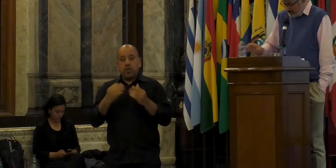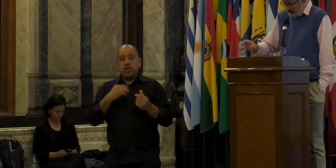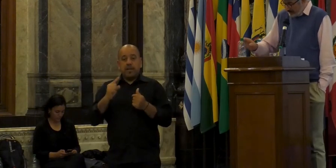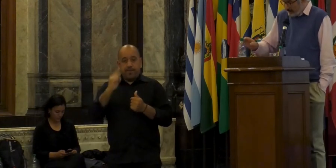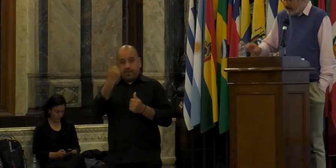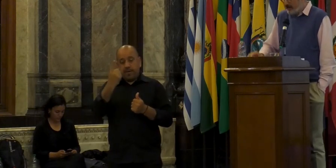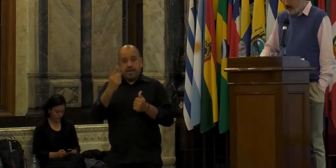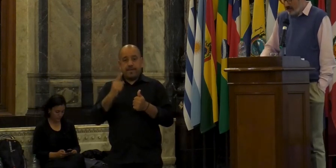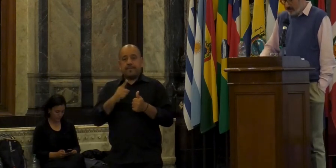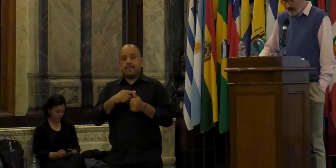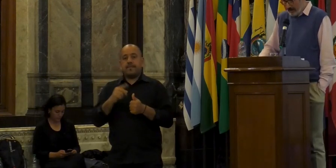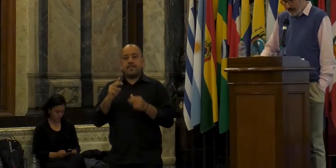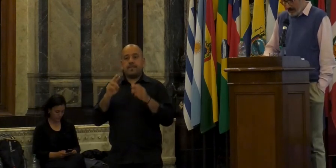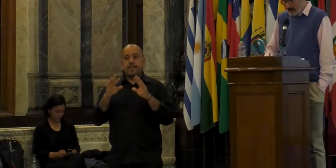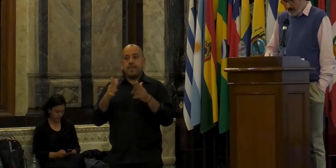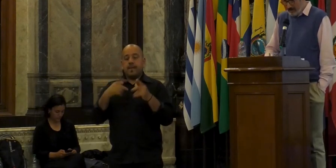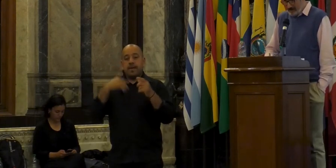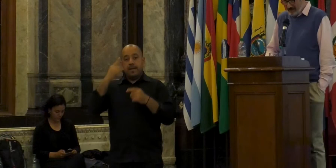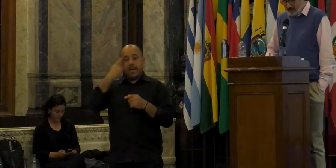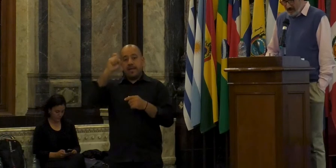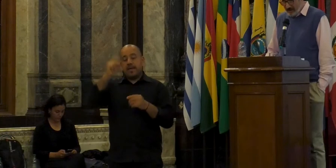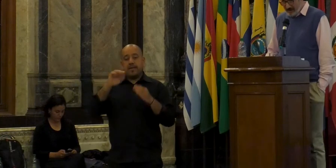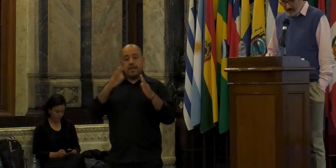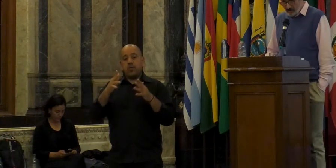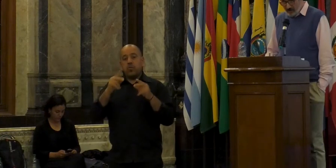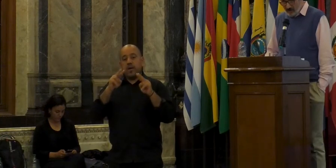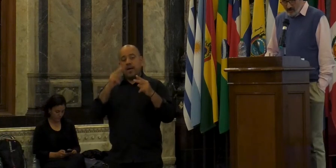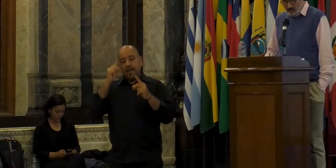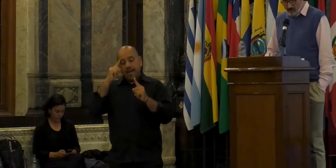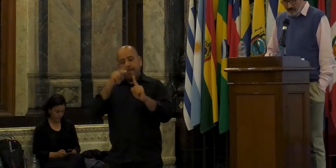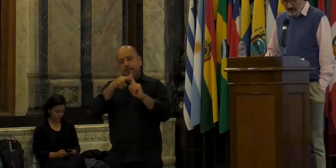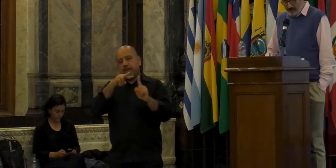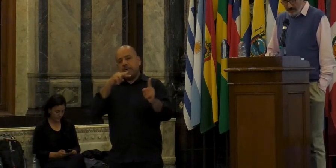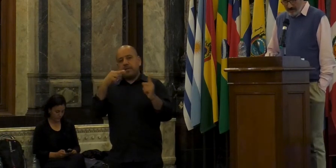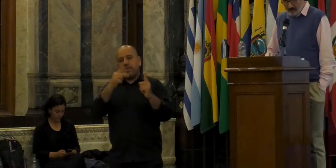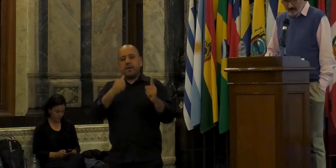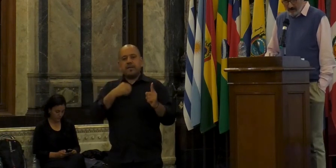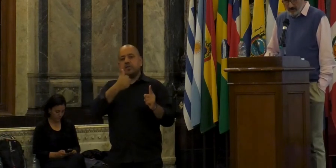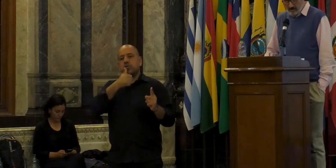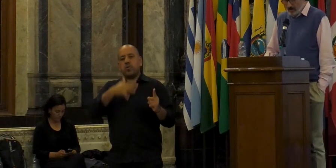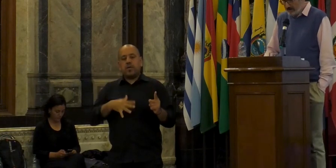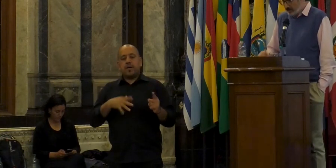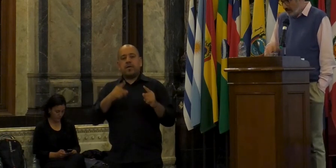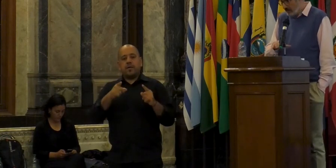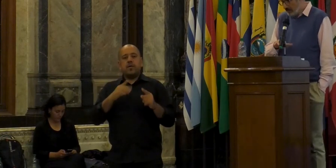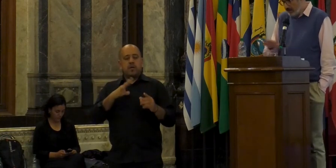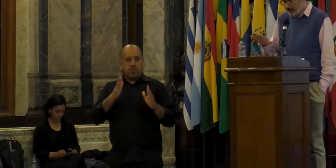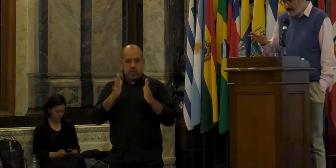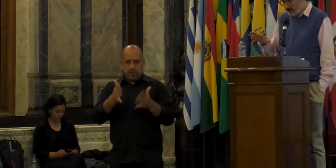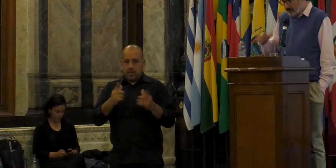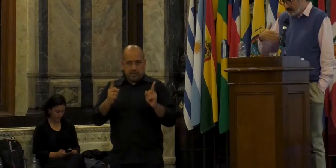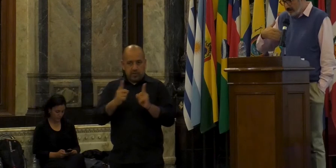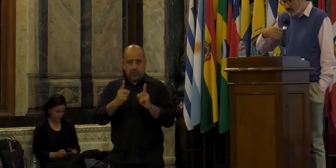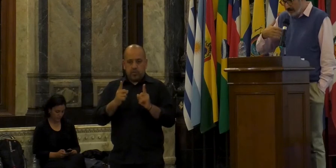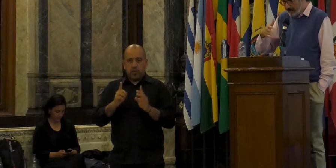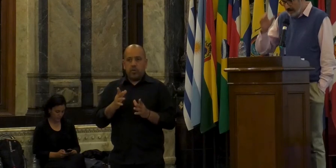primera tendría que ver con la idea de una perspectiva histórico-cultural del habitar. Voy a ser muy breve en